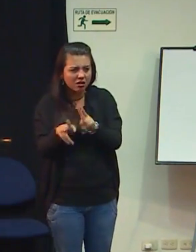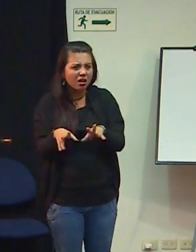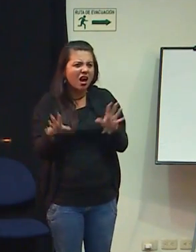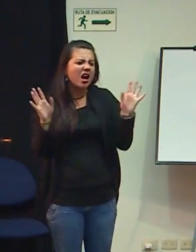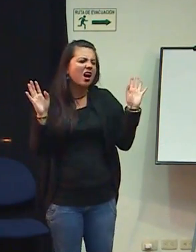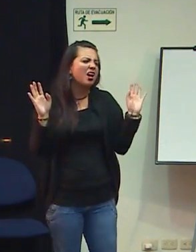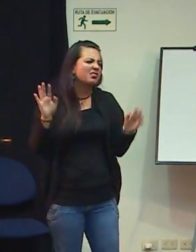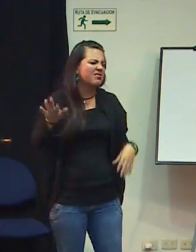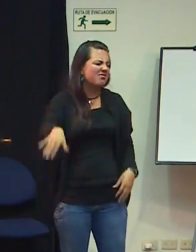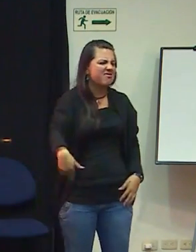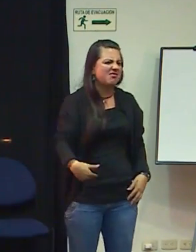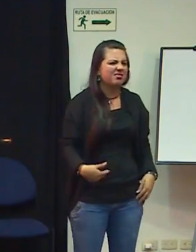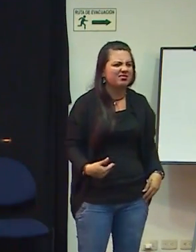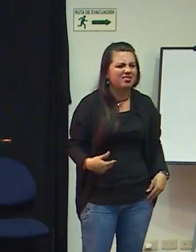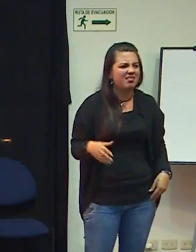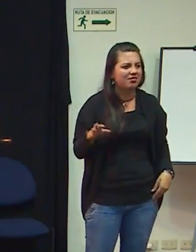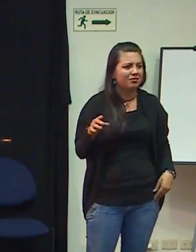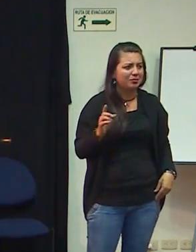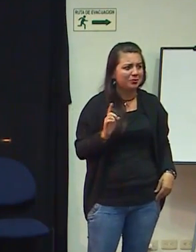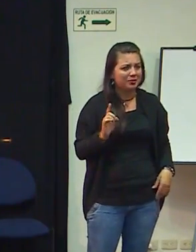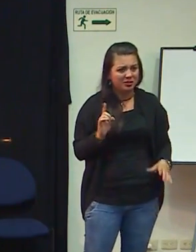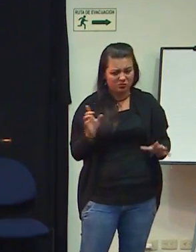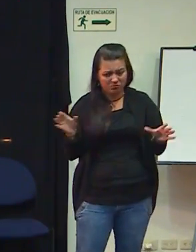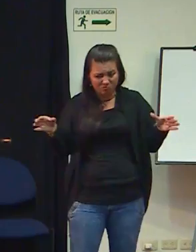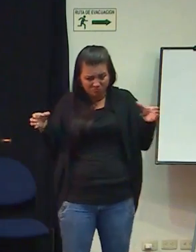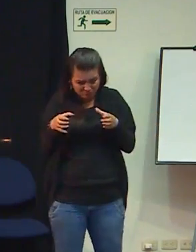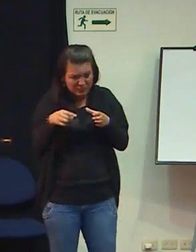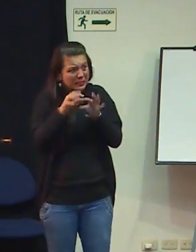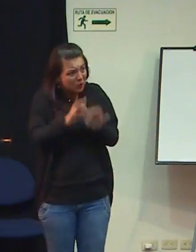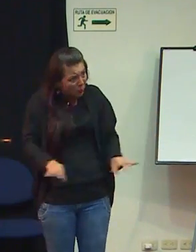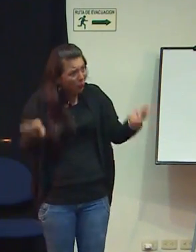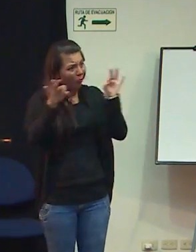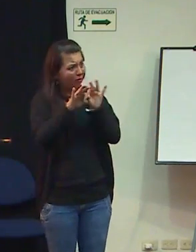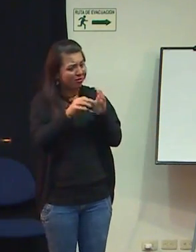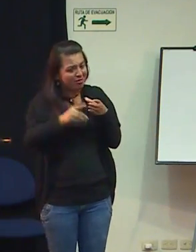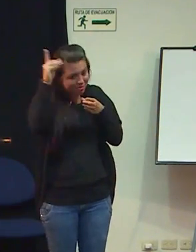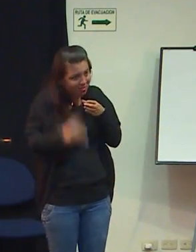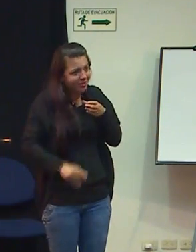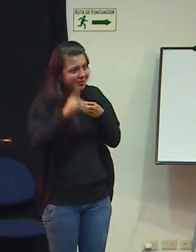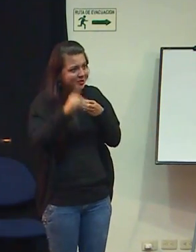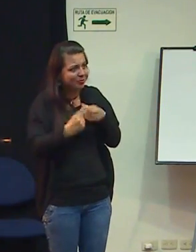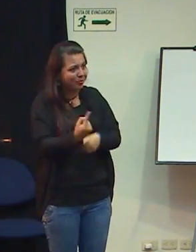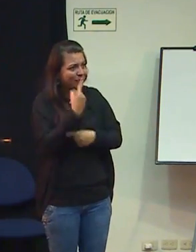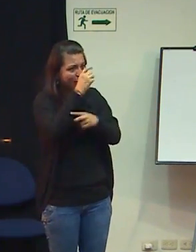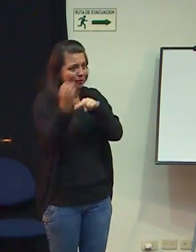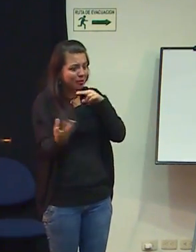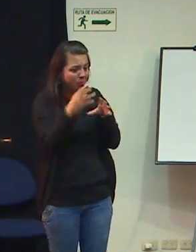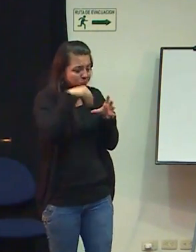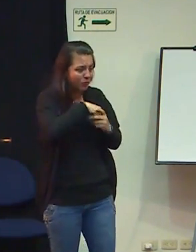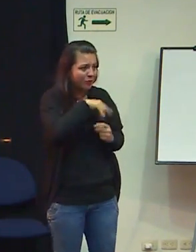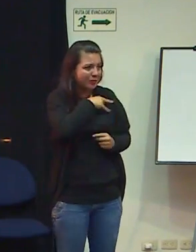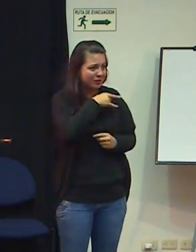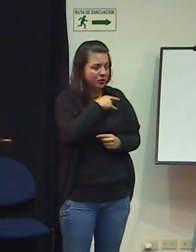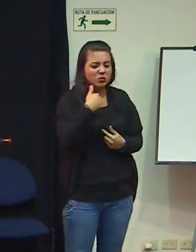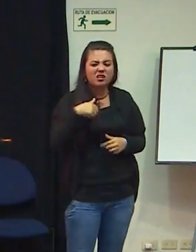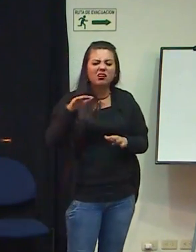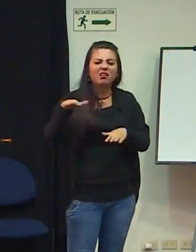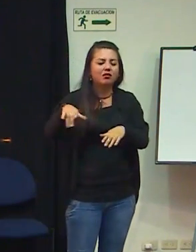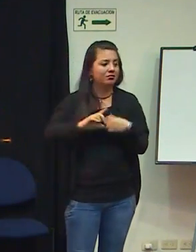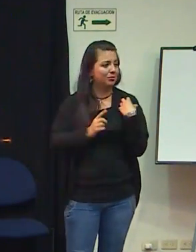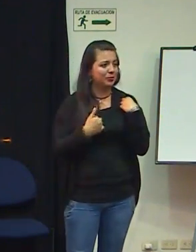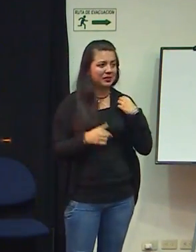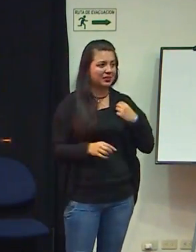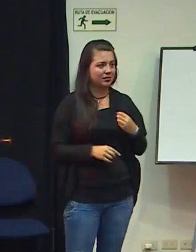ahí, es un órgano decisorio de política de educación dentro de la universidad, al punto